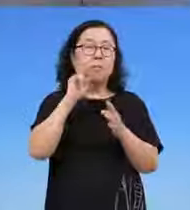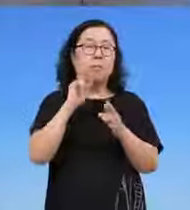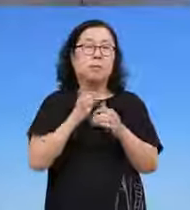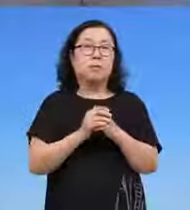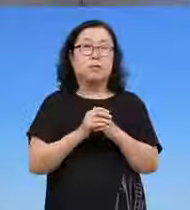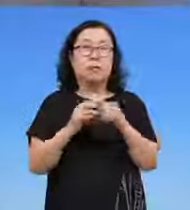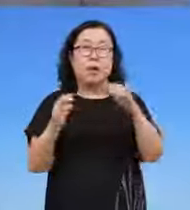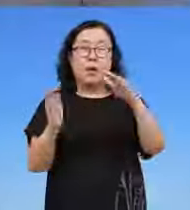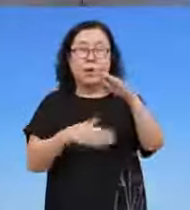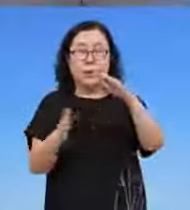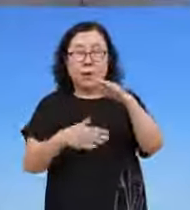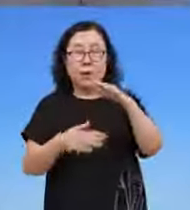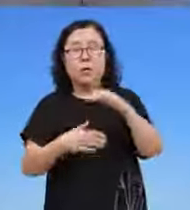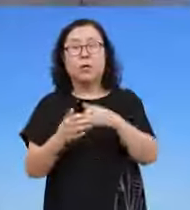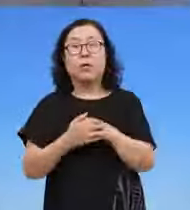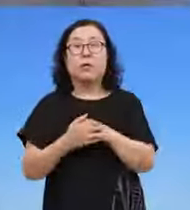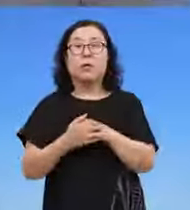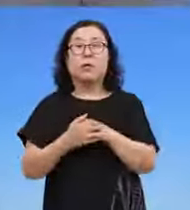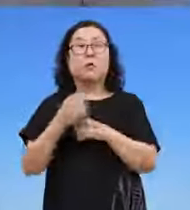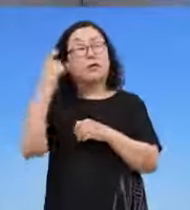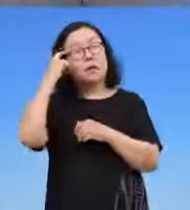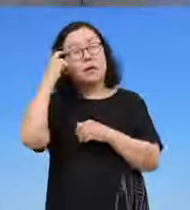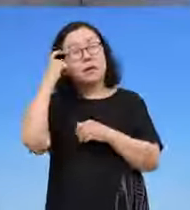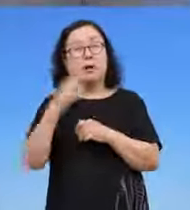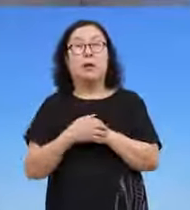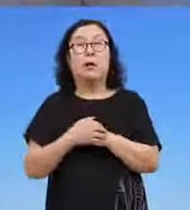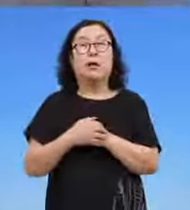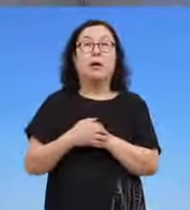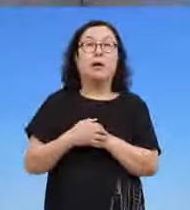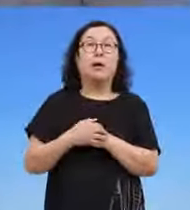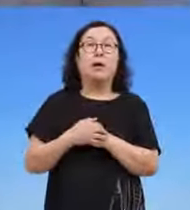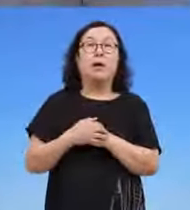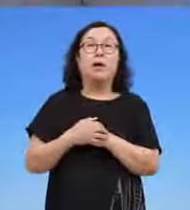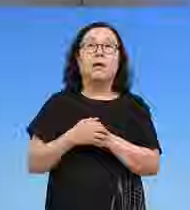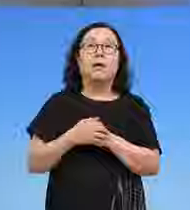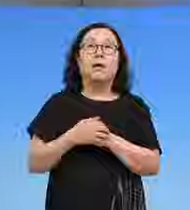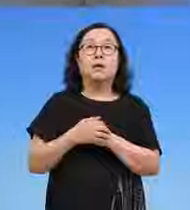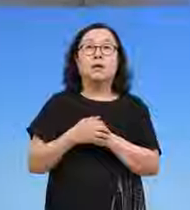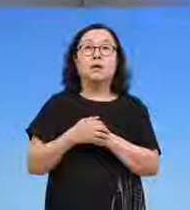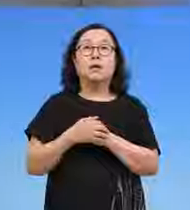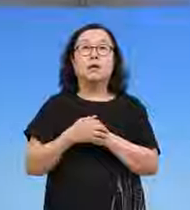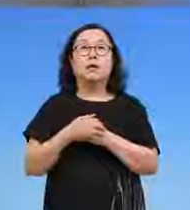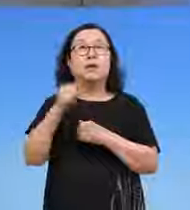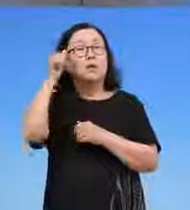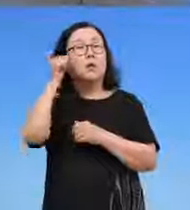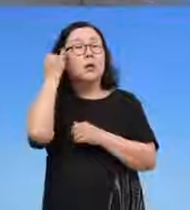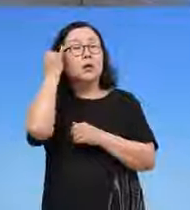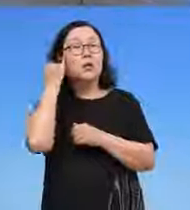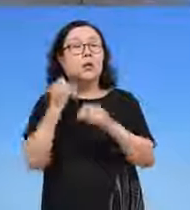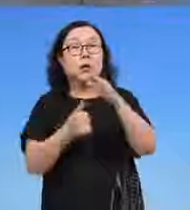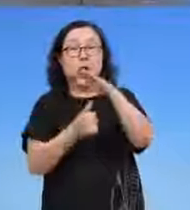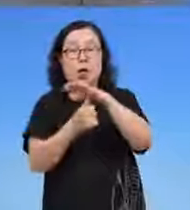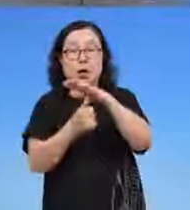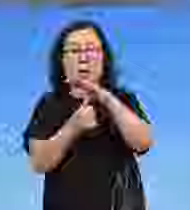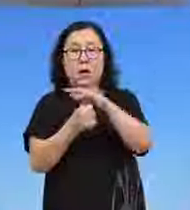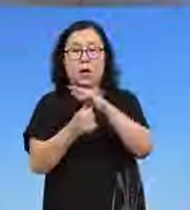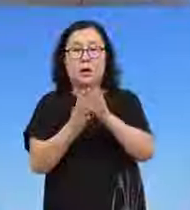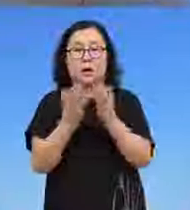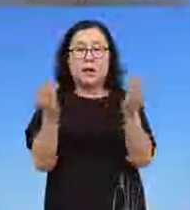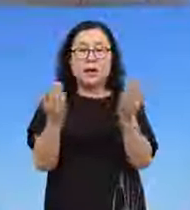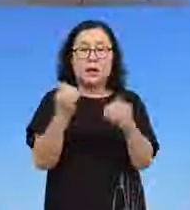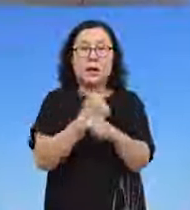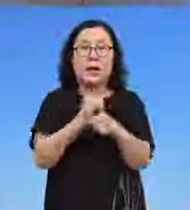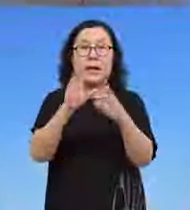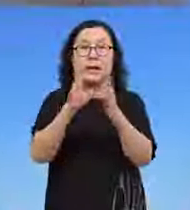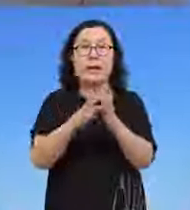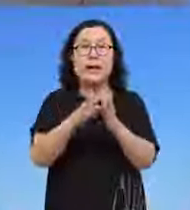허전하고 뻥 뚫린 것 같고, 근데 잊혀지지가 않아요. 제가 그 청소년 사회 갈 때 애들하고 막 3박